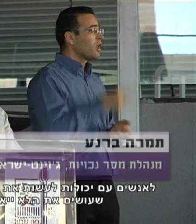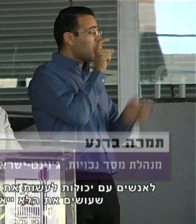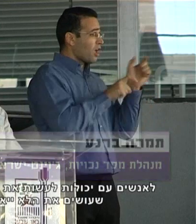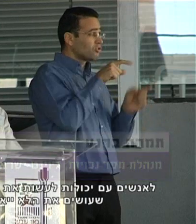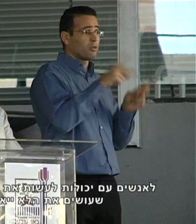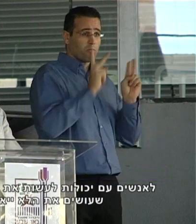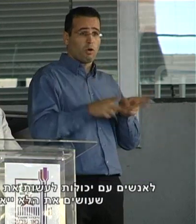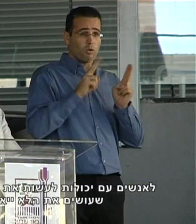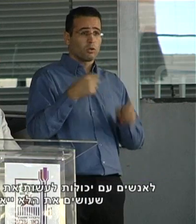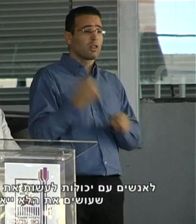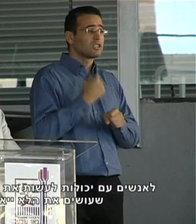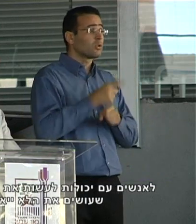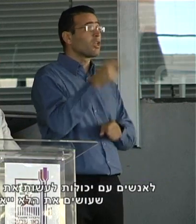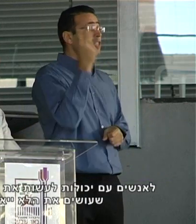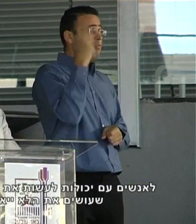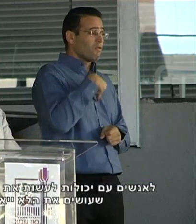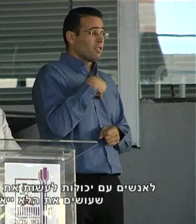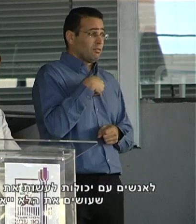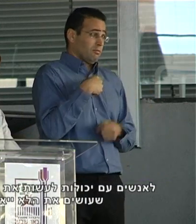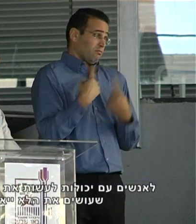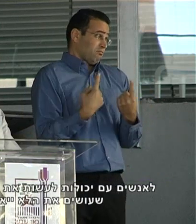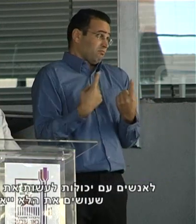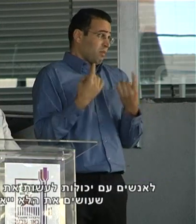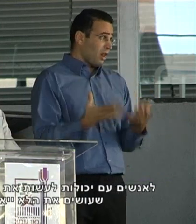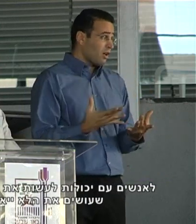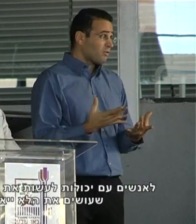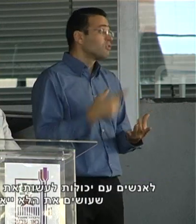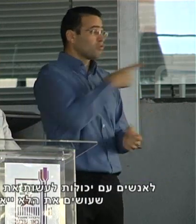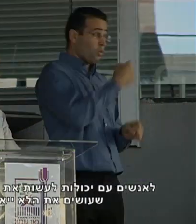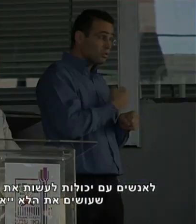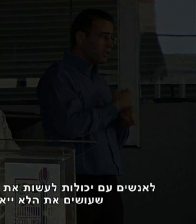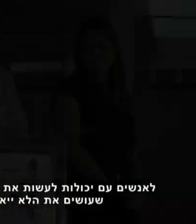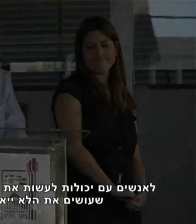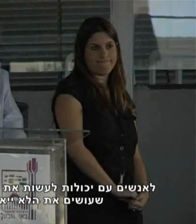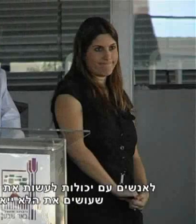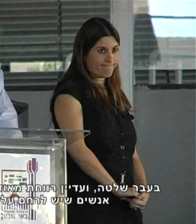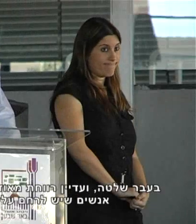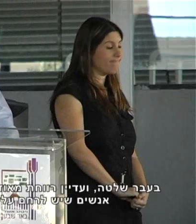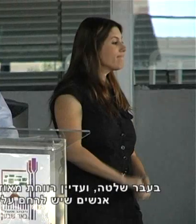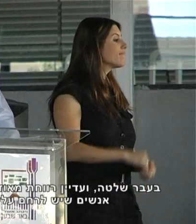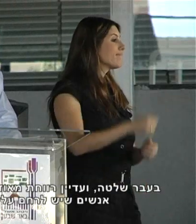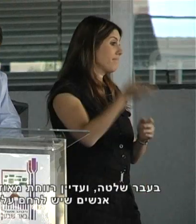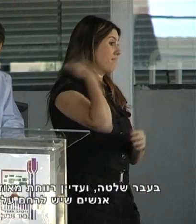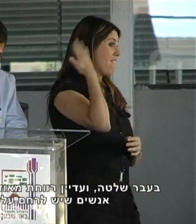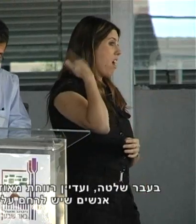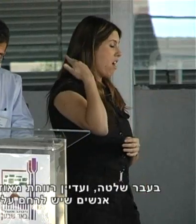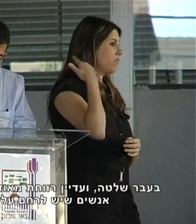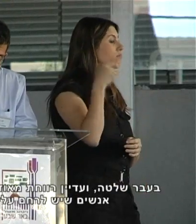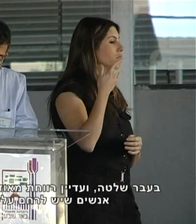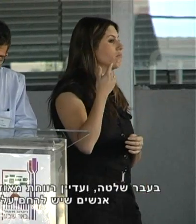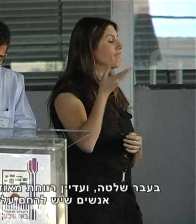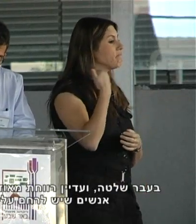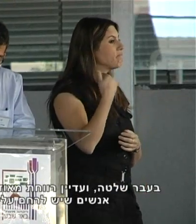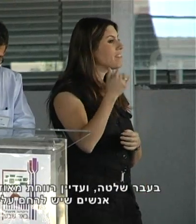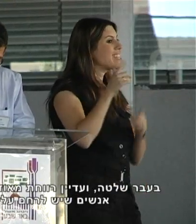לאנשים עם יכולות לעשות את המובן מאליו שעושים את הלא יאמן. בעבר שלטה ועדיין